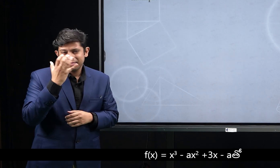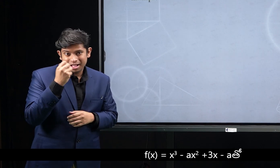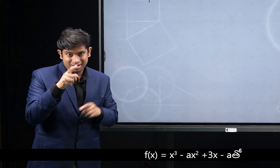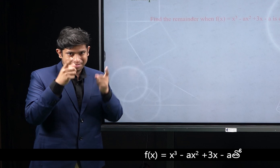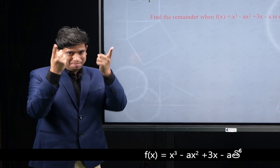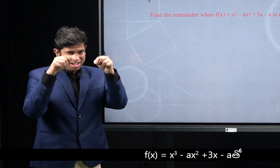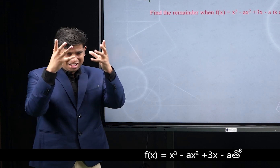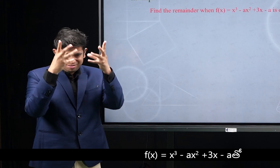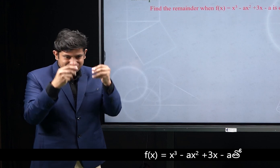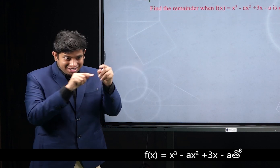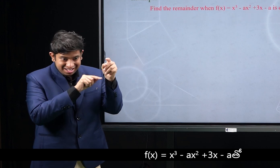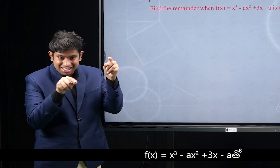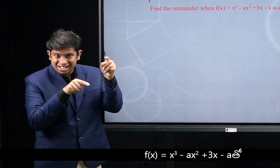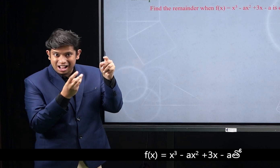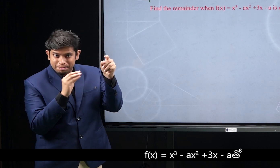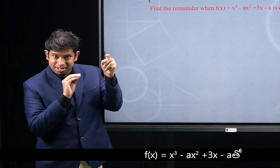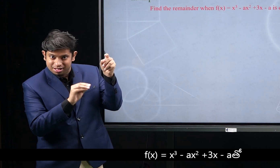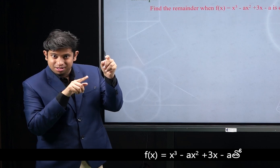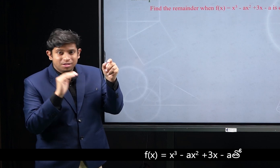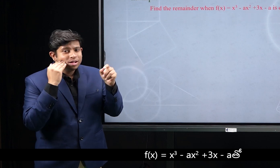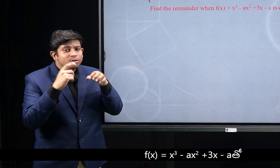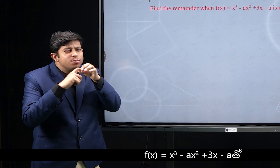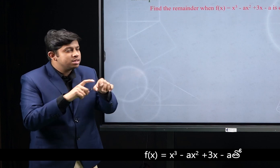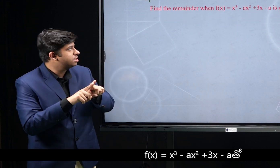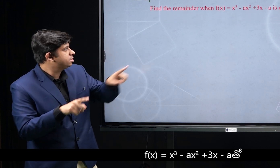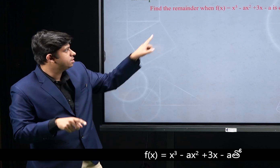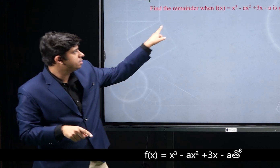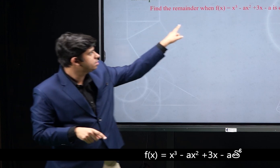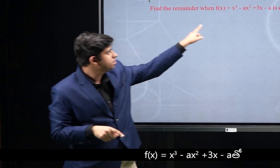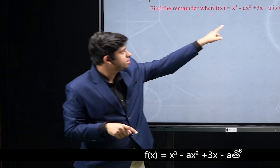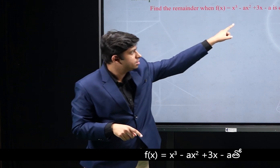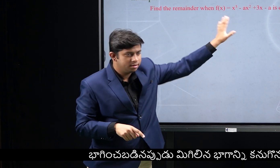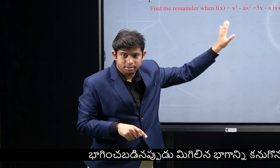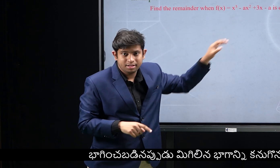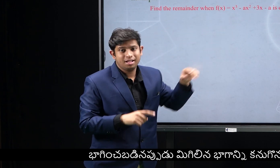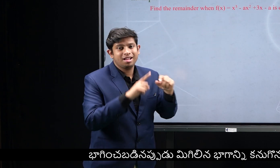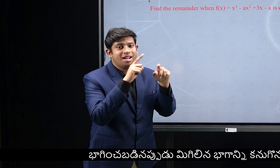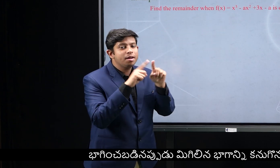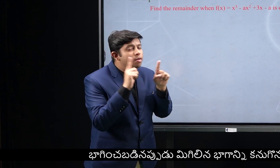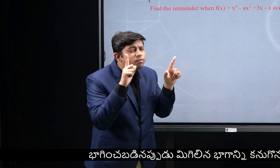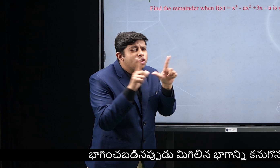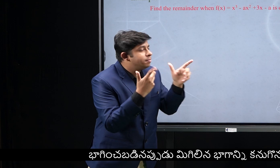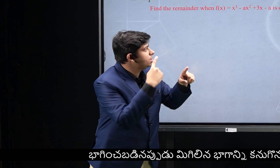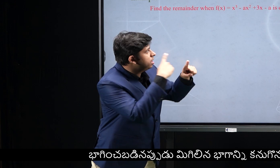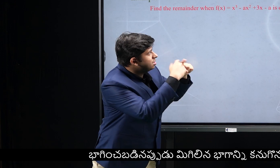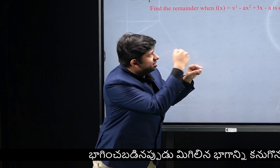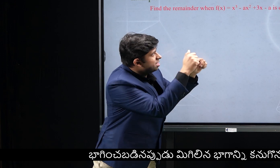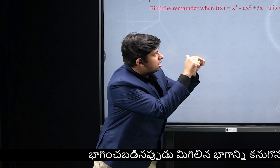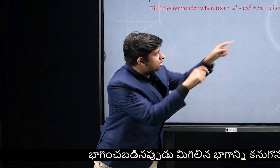fx = x³ - ax² + 3x - aతో భాగించబడినప్పుడు మిగిలిన భాగాన్ని